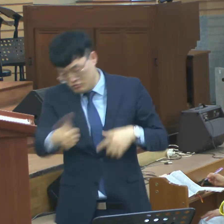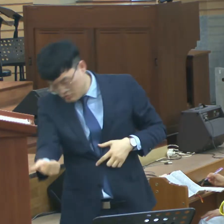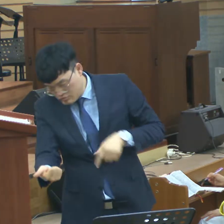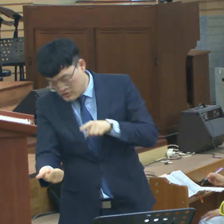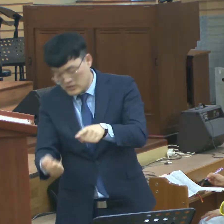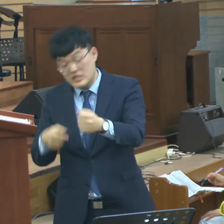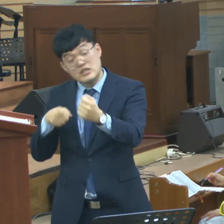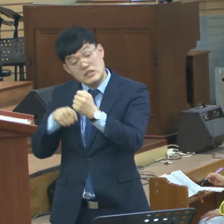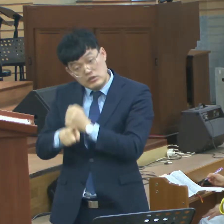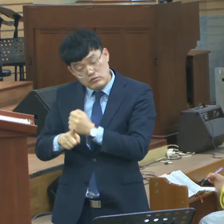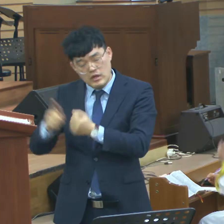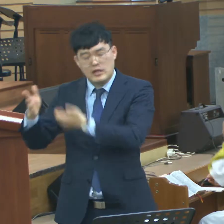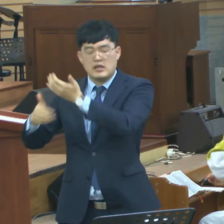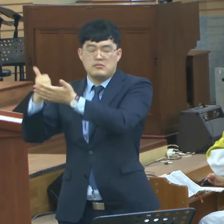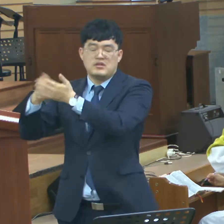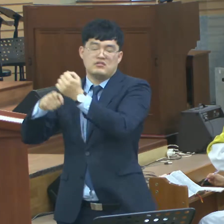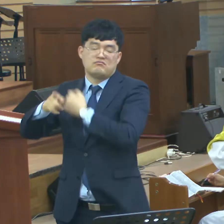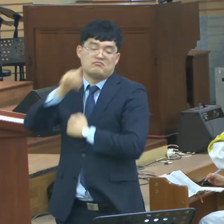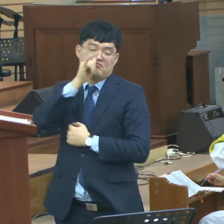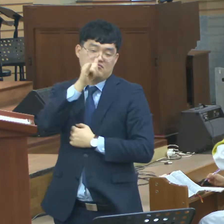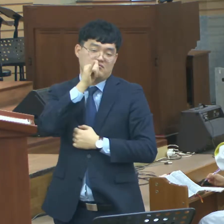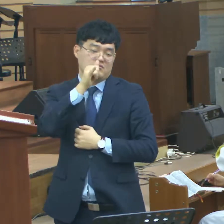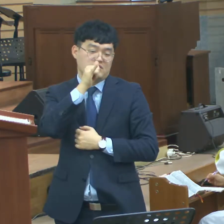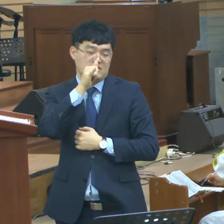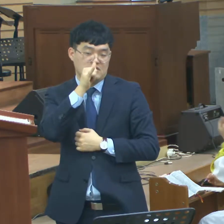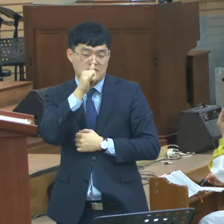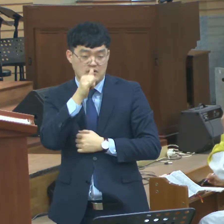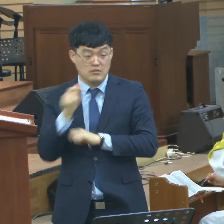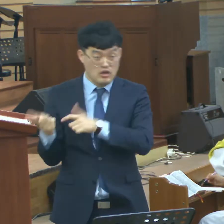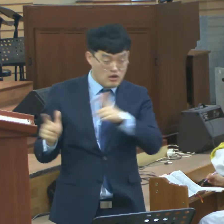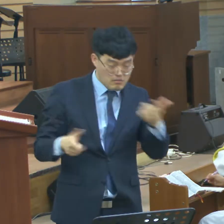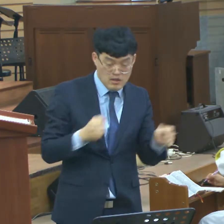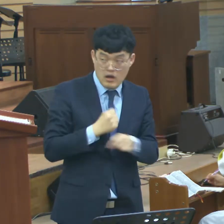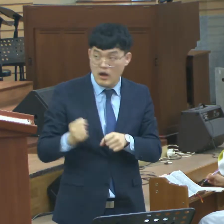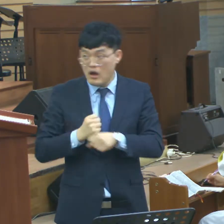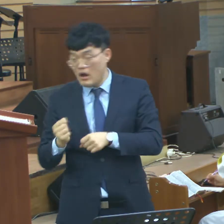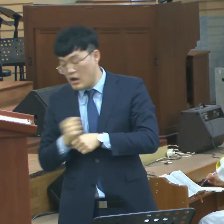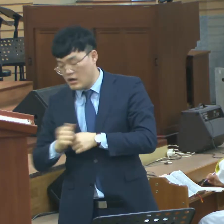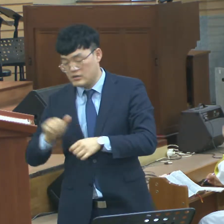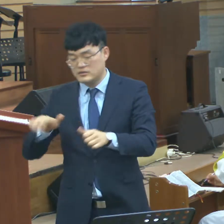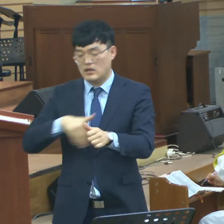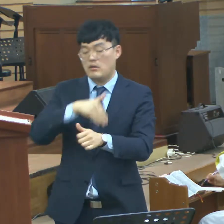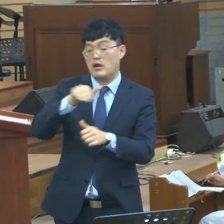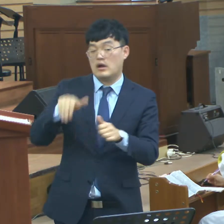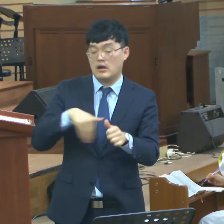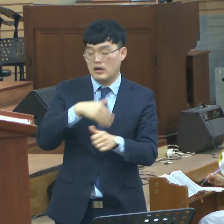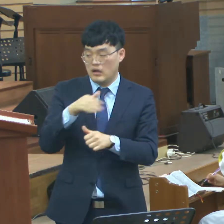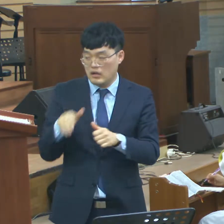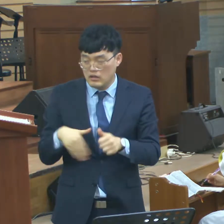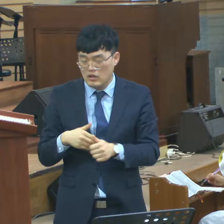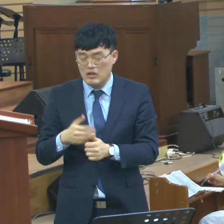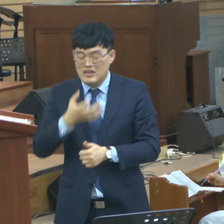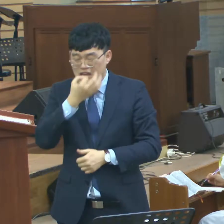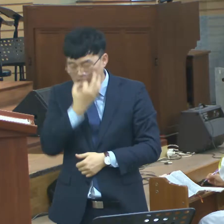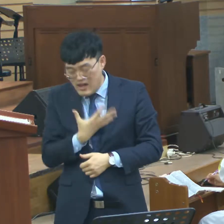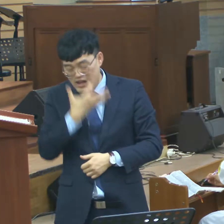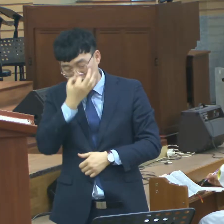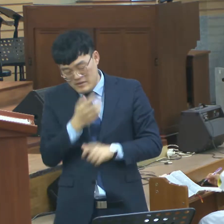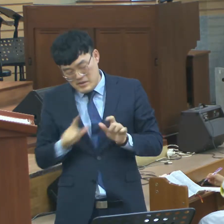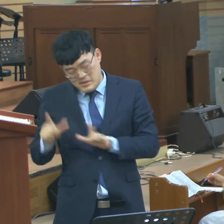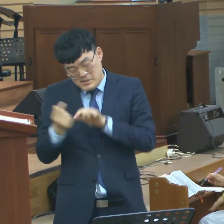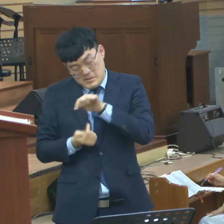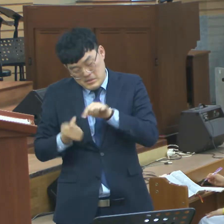이유가 있고, 그리고 아이가 죽어 당황스러운 사건을 맞이할 사르밧 과부의 집에 들어가서 연명하게 하신 이유가